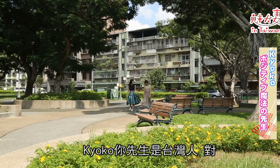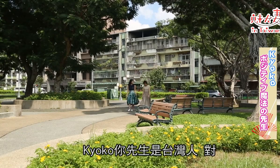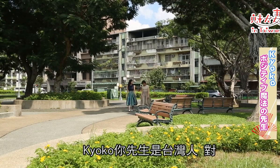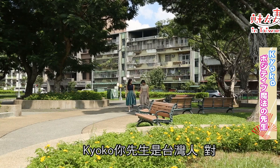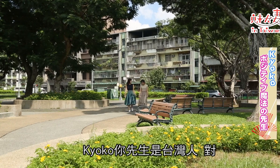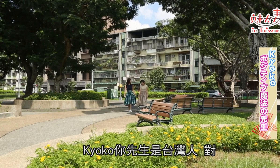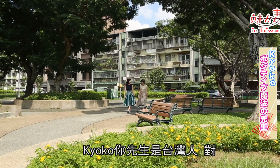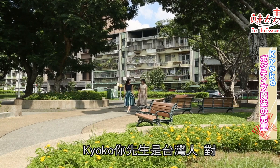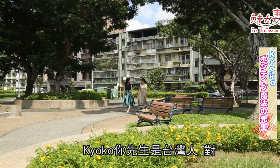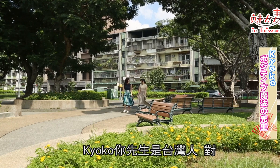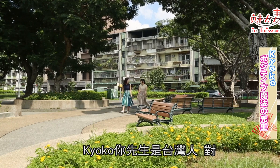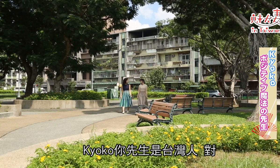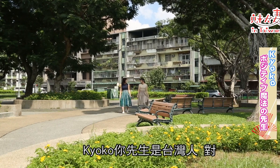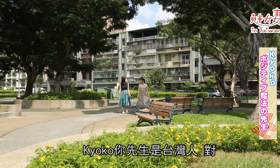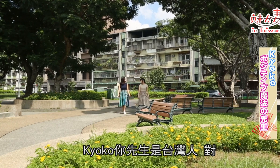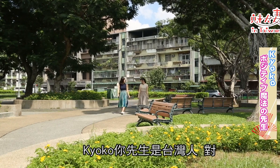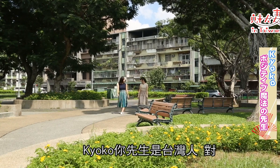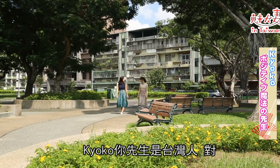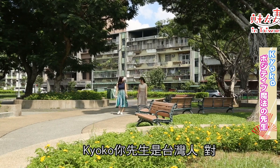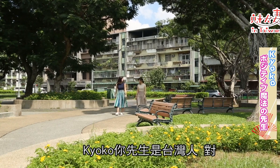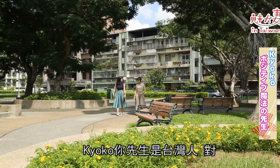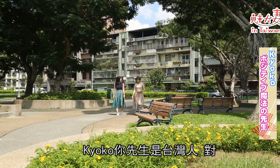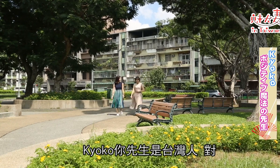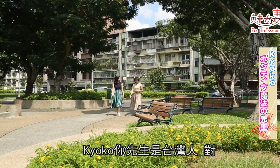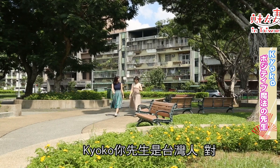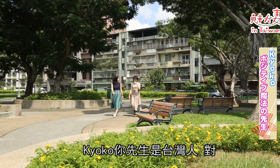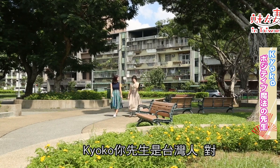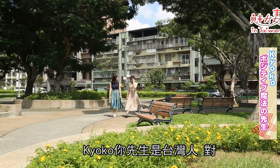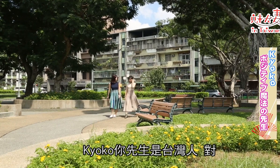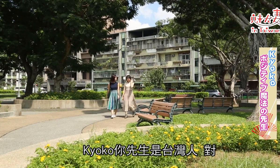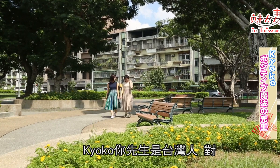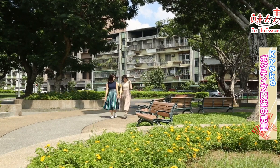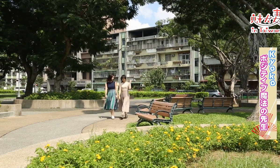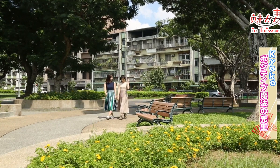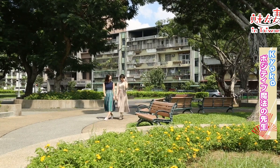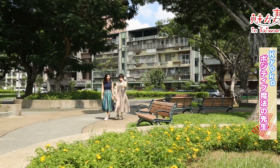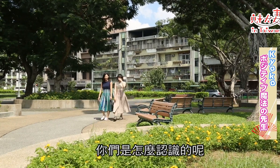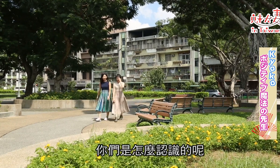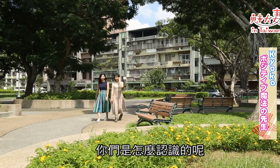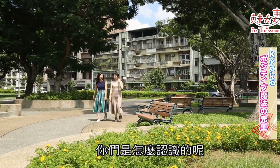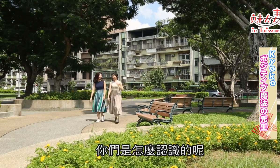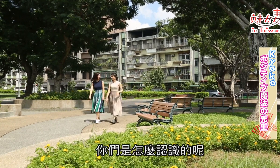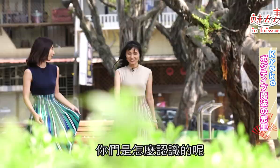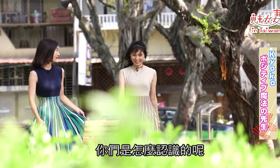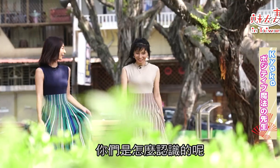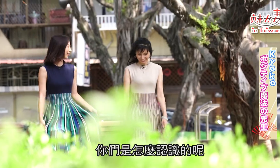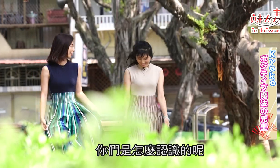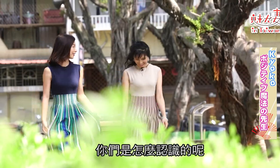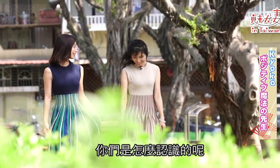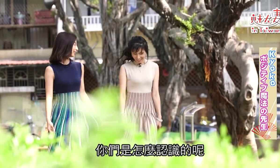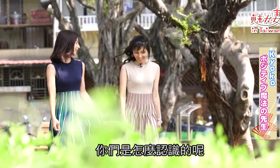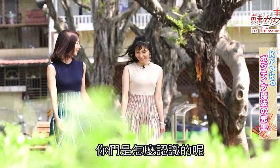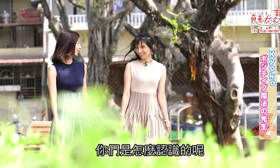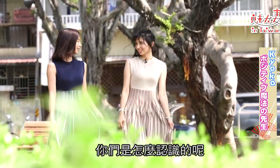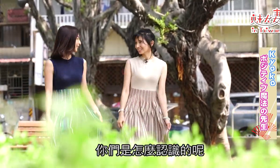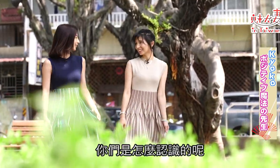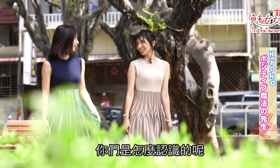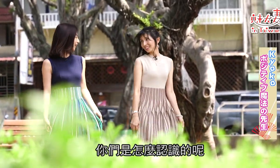子さんのご主人は台湾人の方って伺ったんですけども、はい、どういうきっかけで旦那様とお知り合いにな